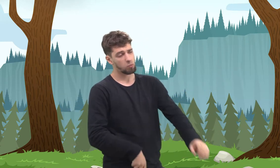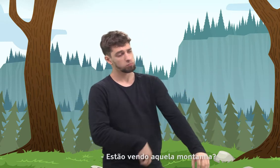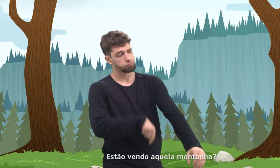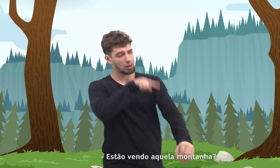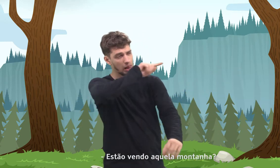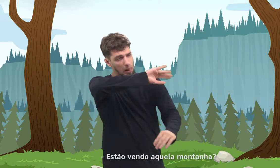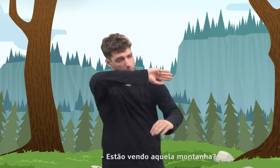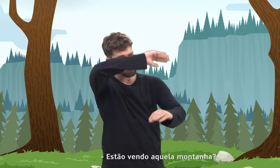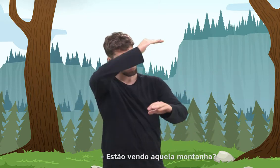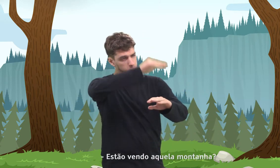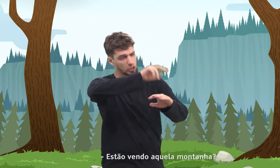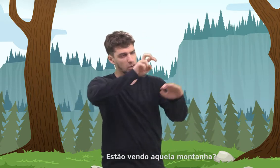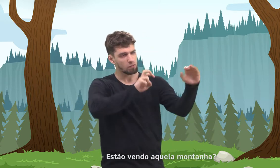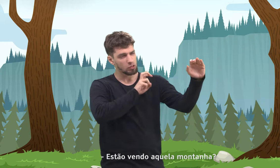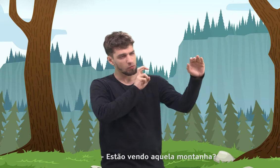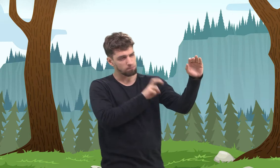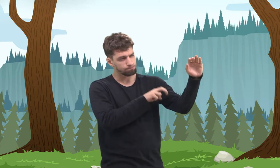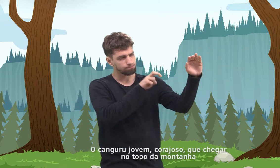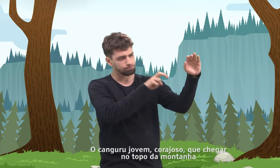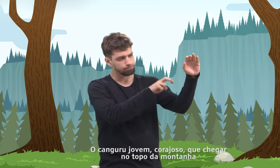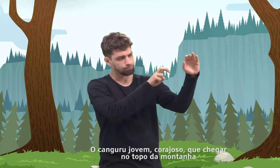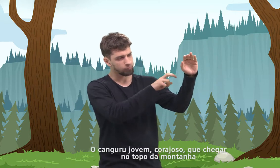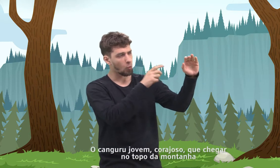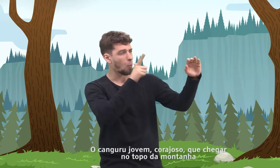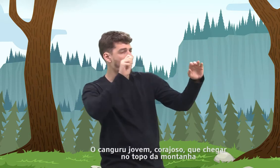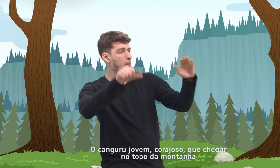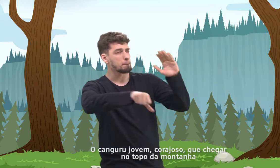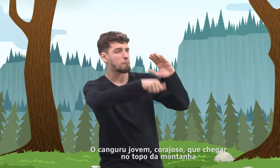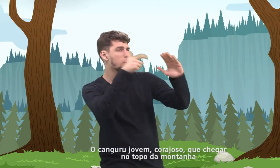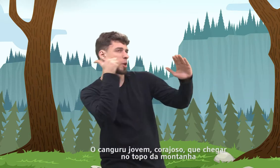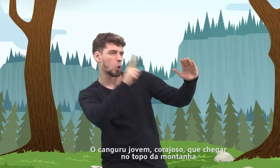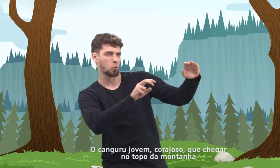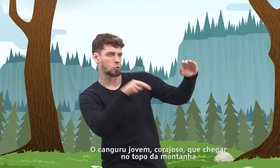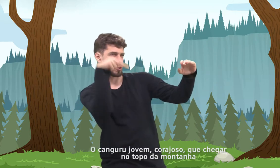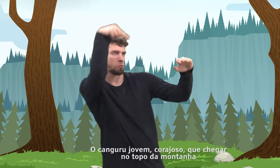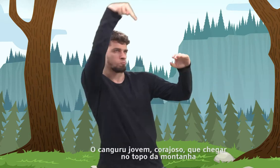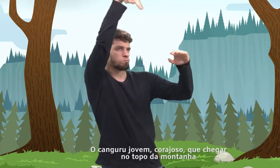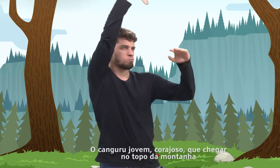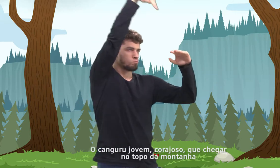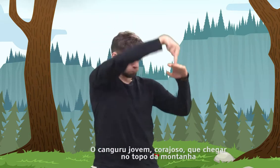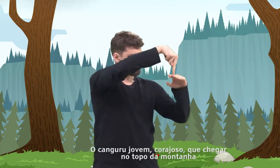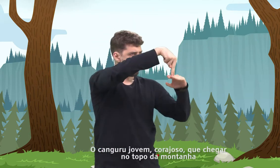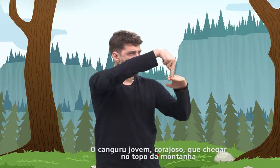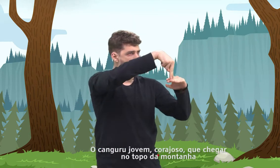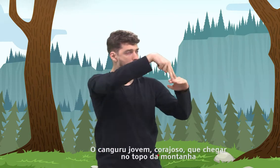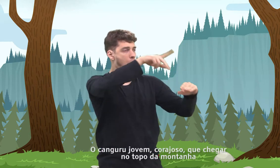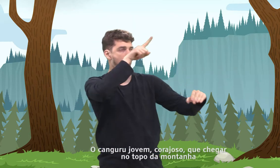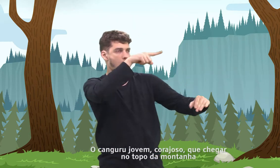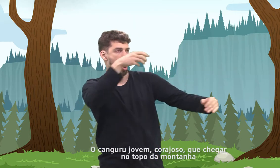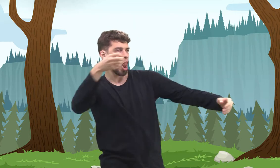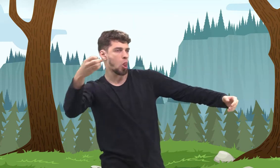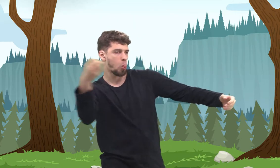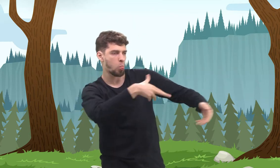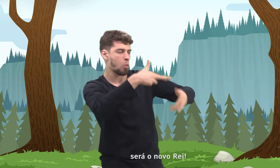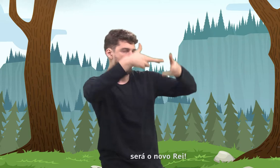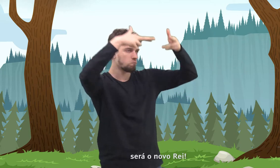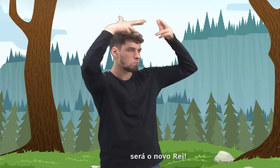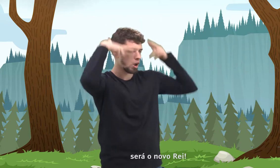estão vendo aquela montanha o canguru jovem corajoso que chegar no topo da montanha será o